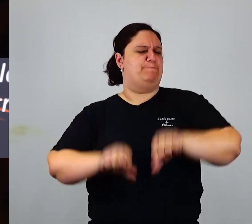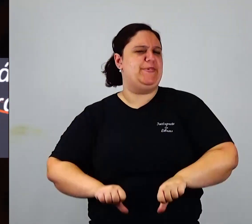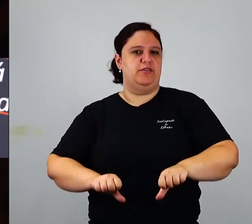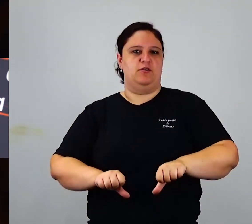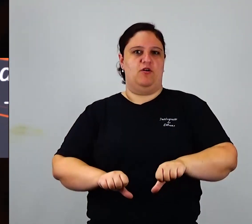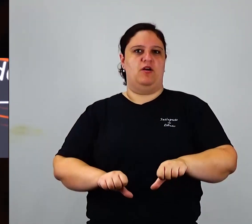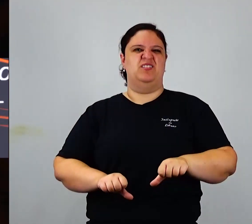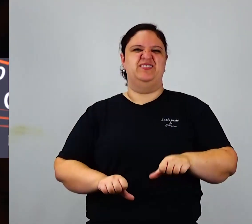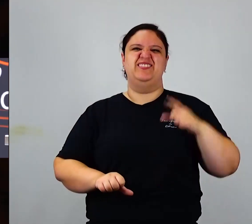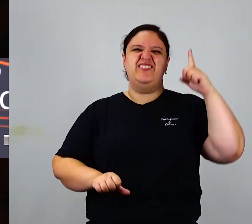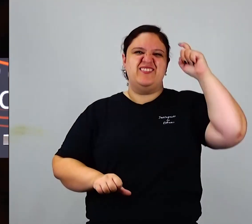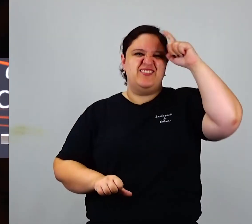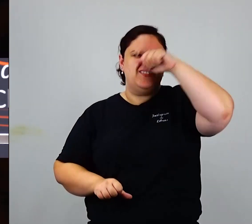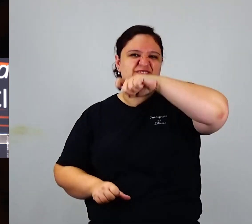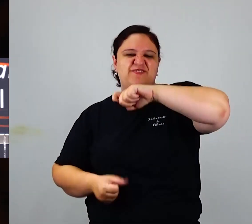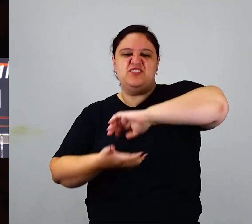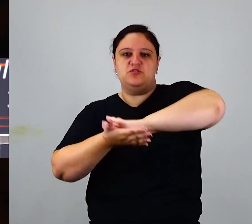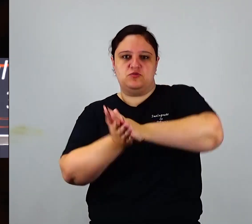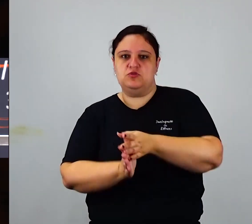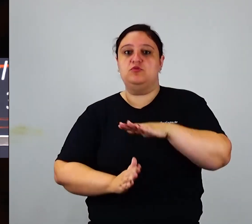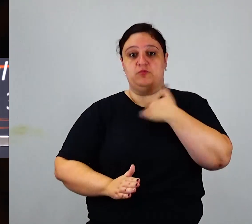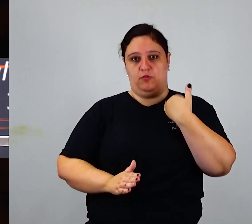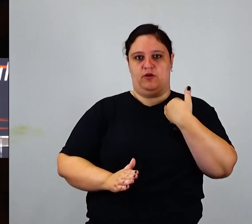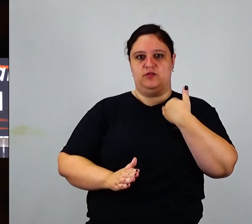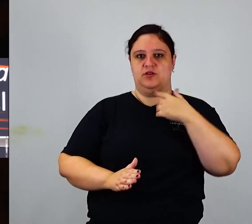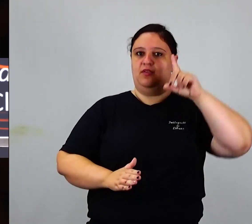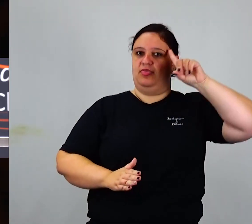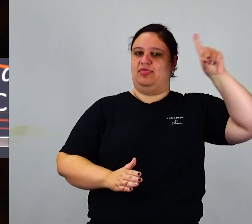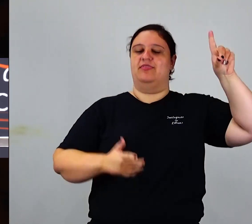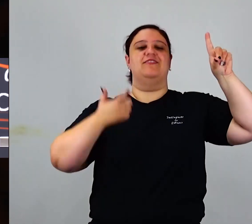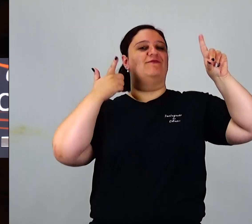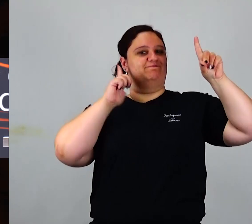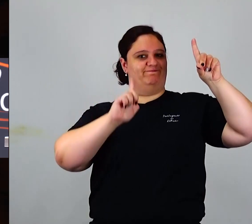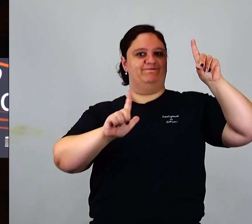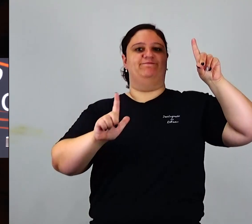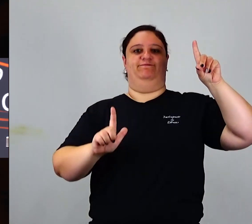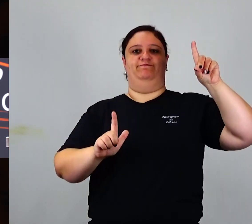impossível de derrotar, já foi derrotado pelo Senhor.